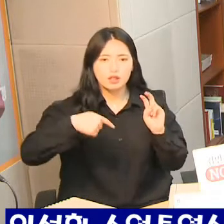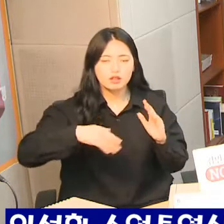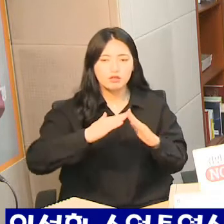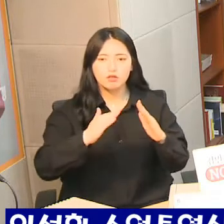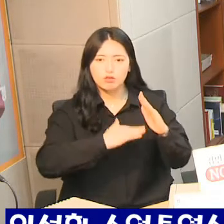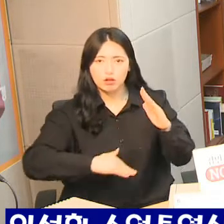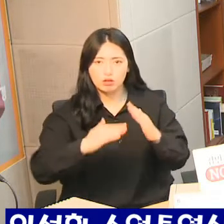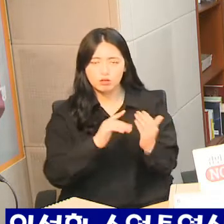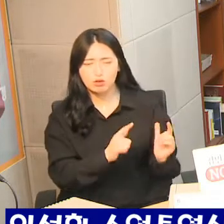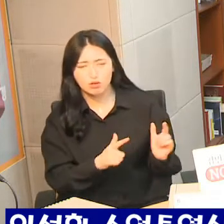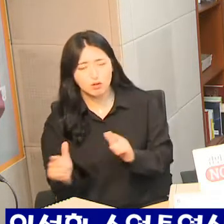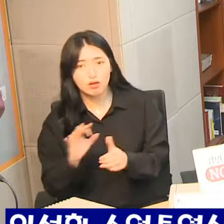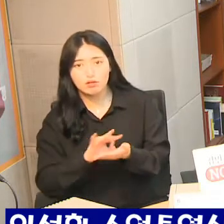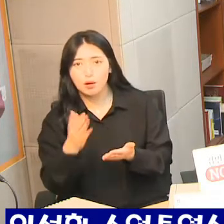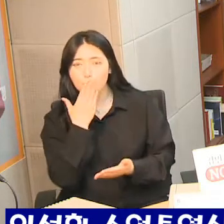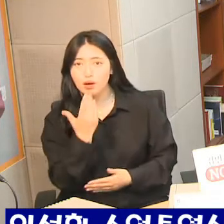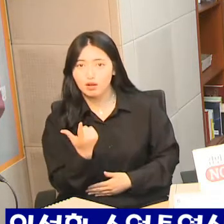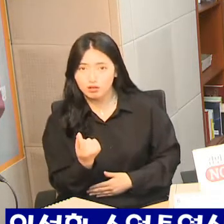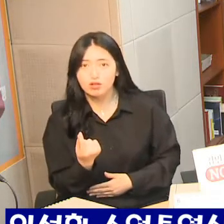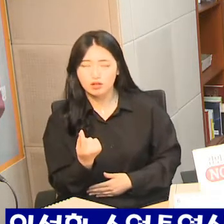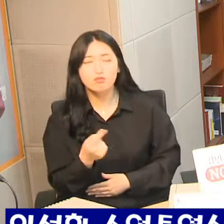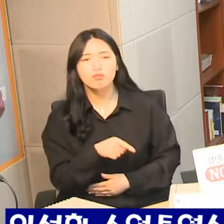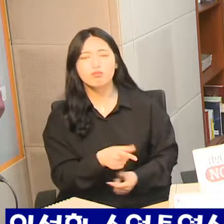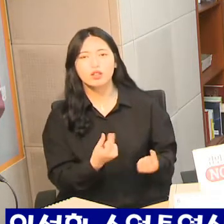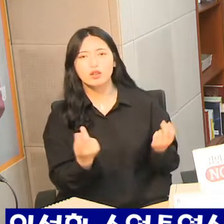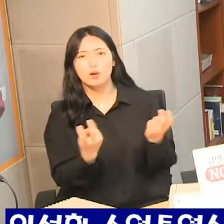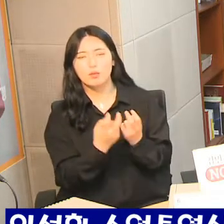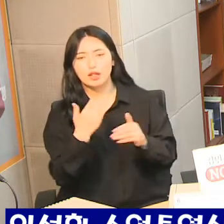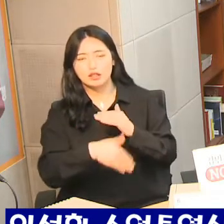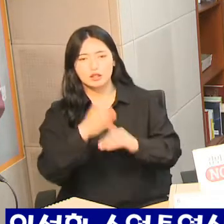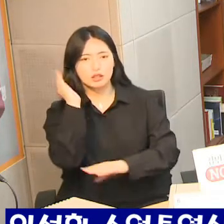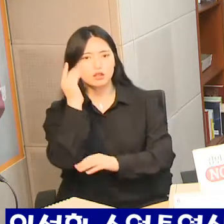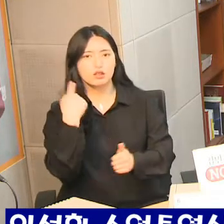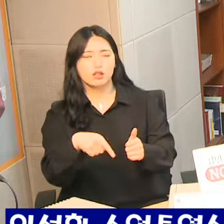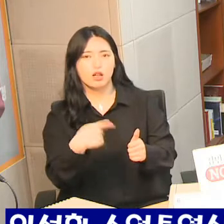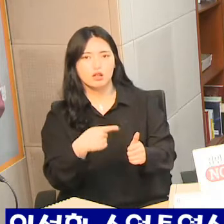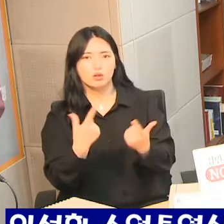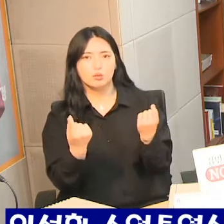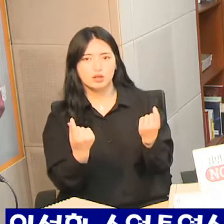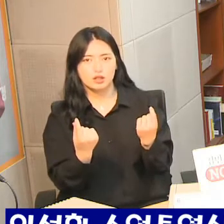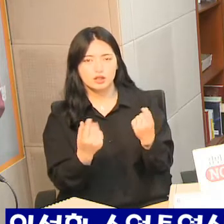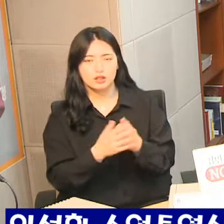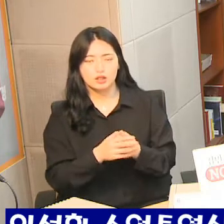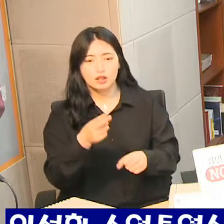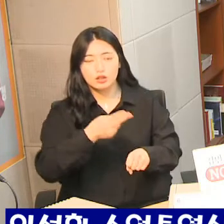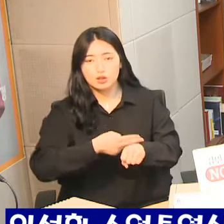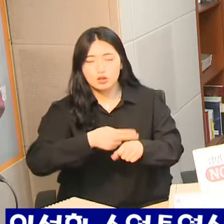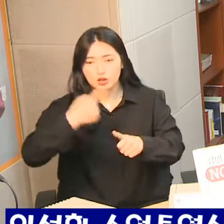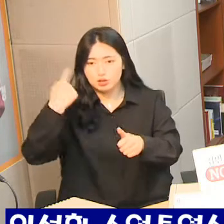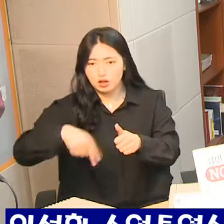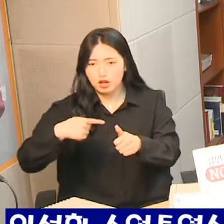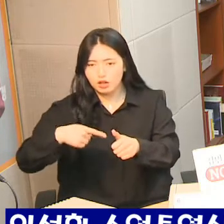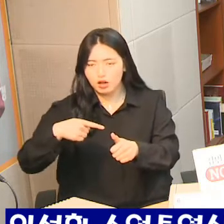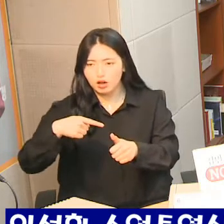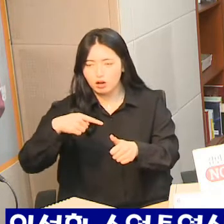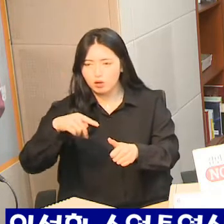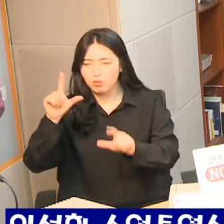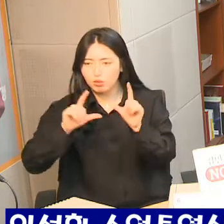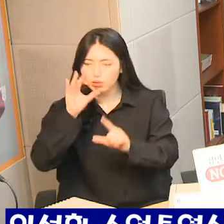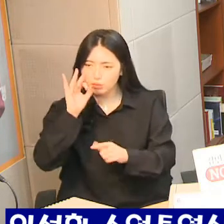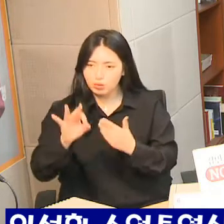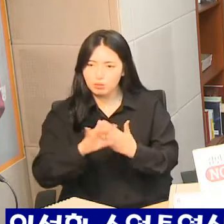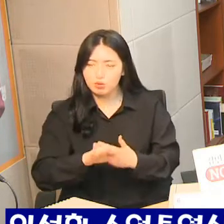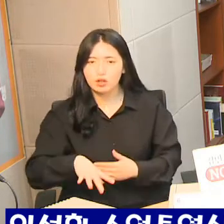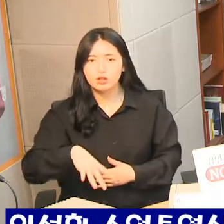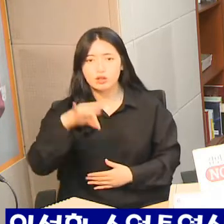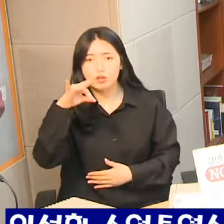가정에서도 여러 가지로 다 쓰이겠네요. 하고 싶은 얘기들. 이런 방식은 강의도 마찬가지예요. 강의에서도. 교수님들 이제 강의하셨던 걸 제가 모니터링 하다 보면은 처음에